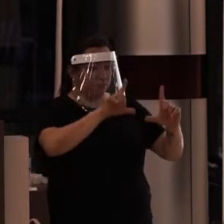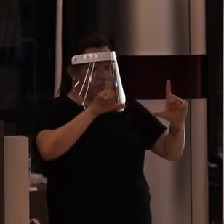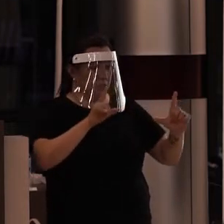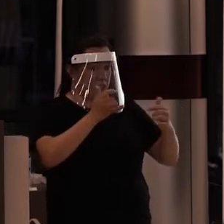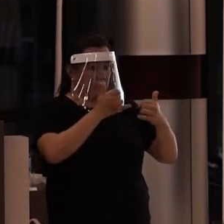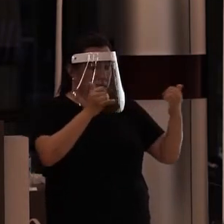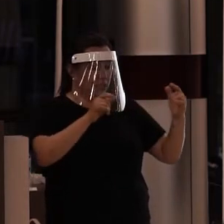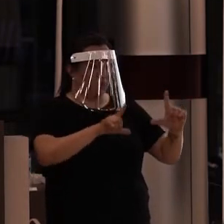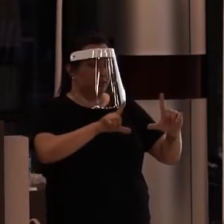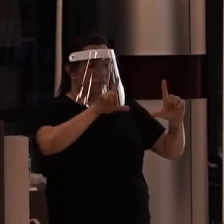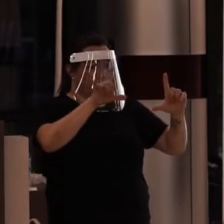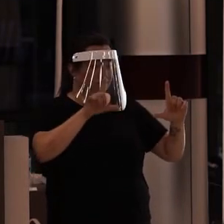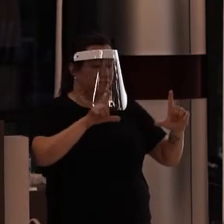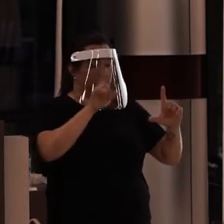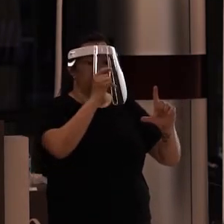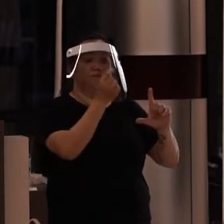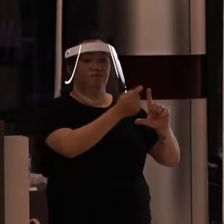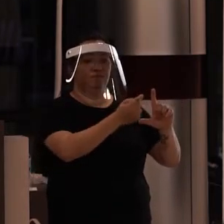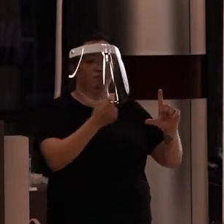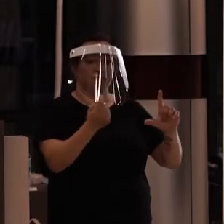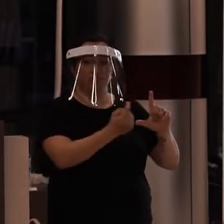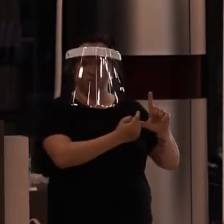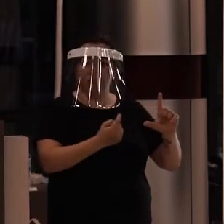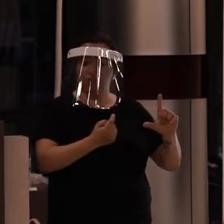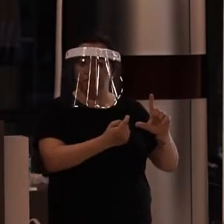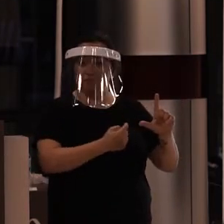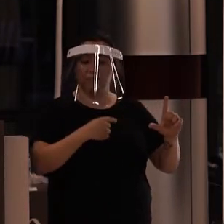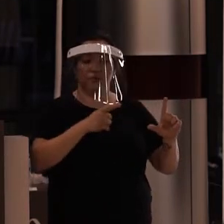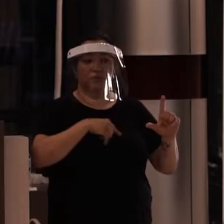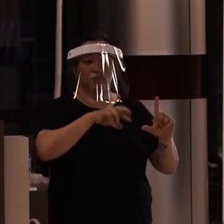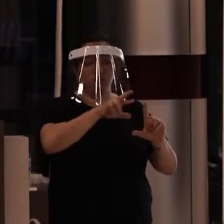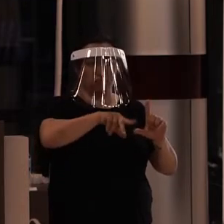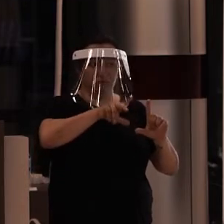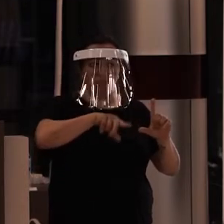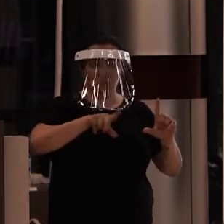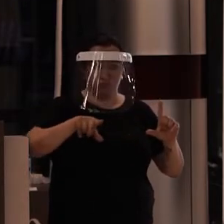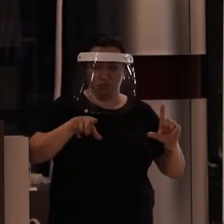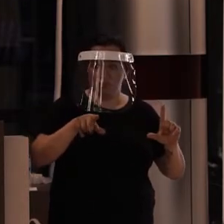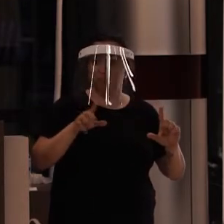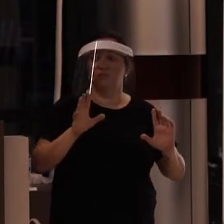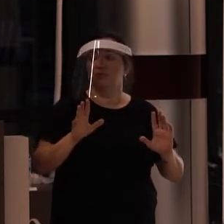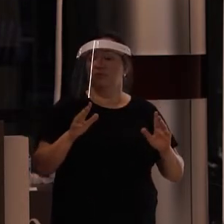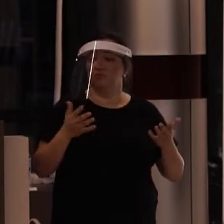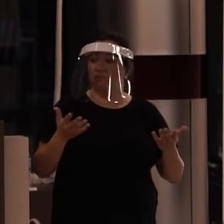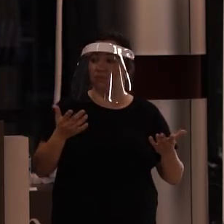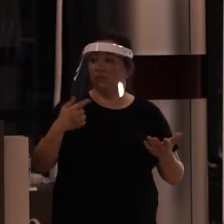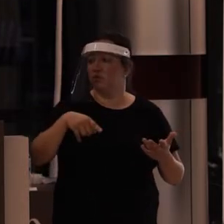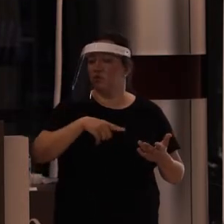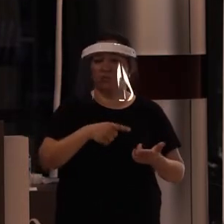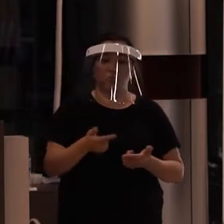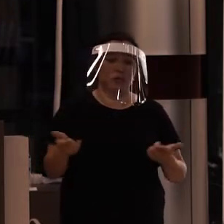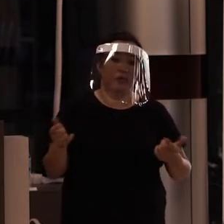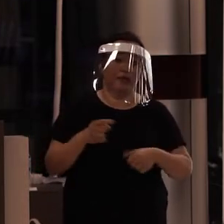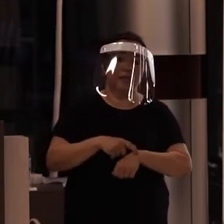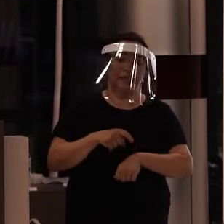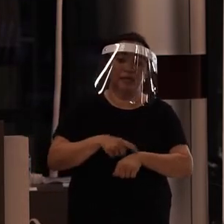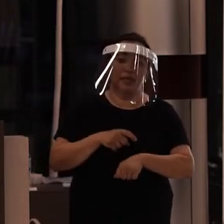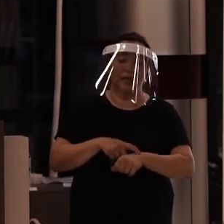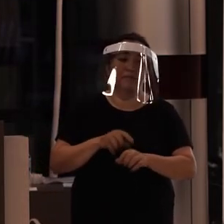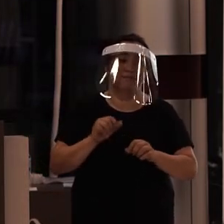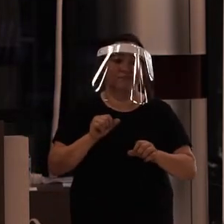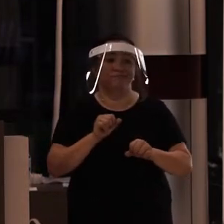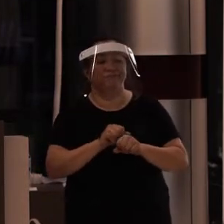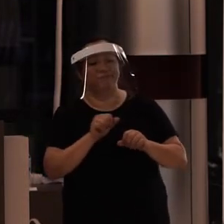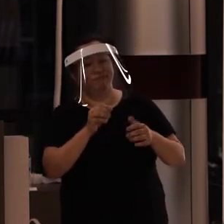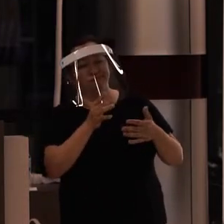tem vários componentes com emissividades diferentes. Então a gente não tem tempo para ficar lá. Quando eu